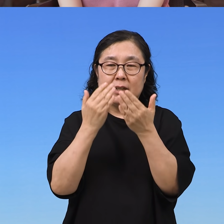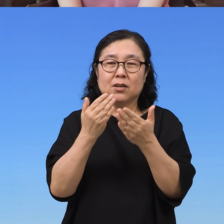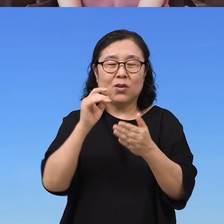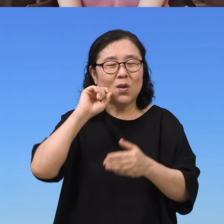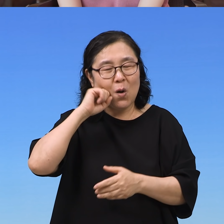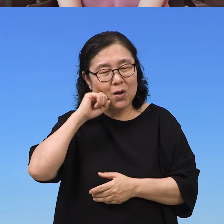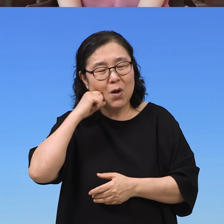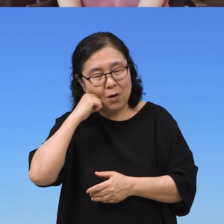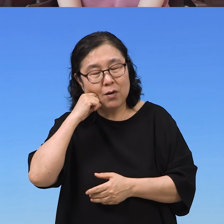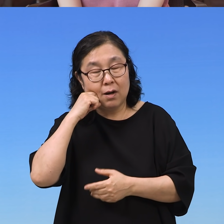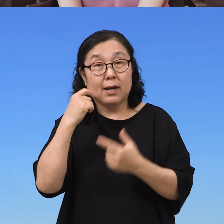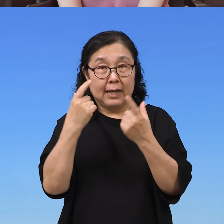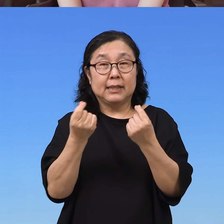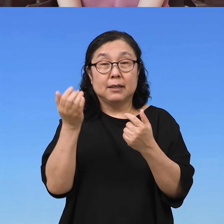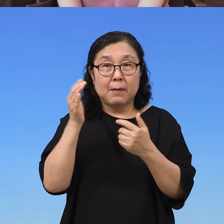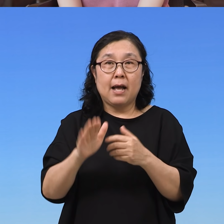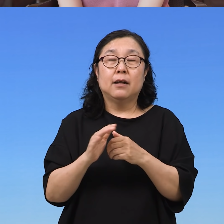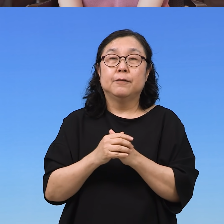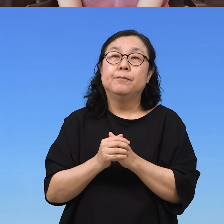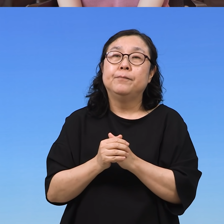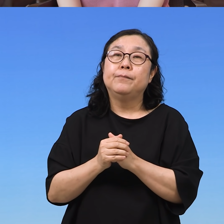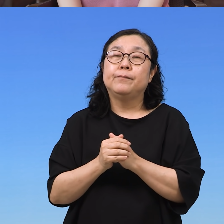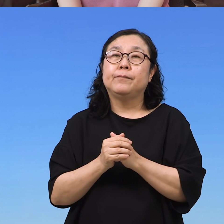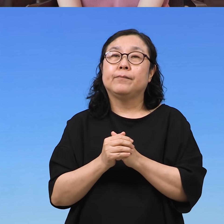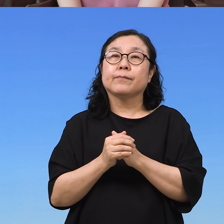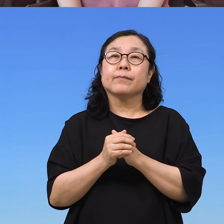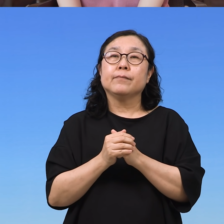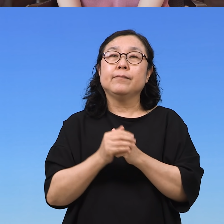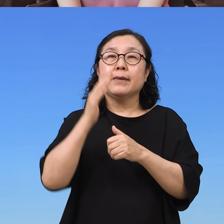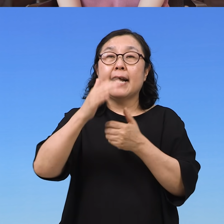말씀을 드릴 수는 없겠지만